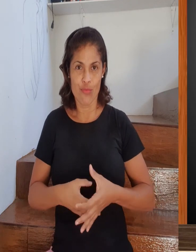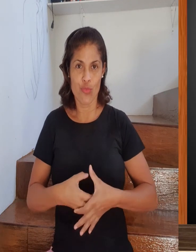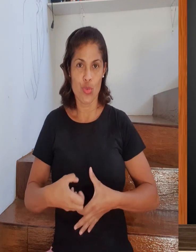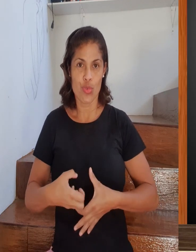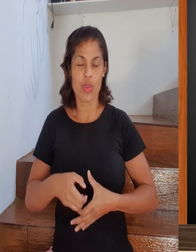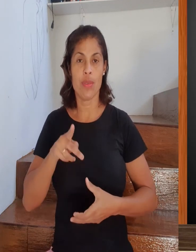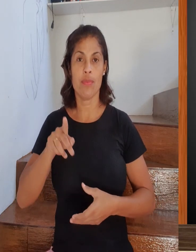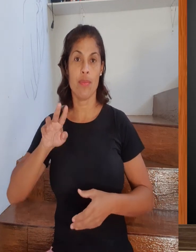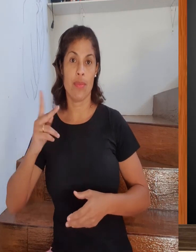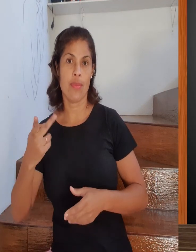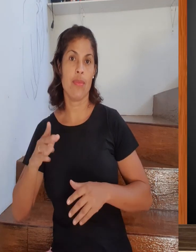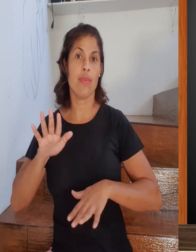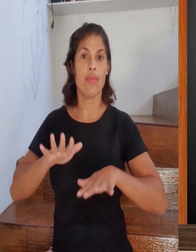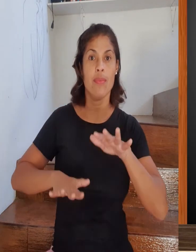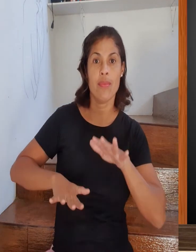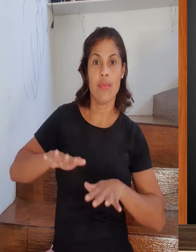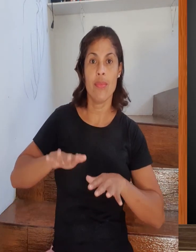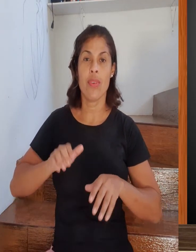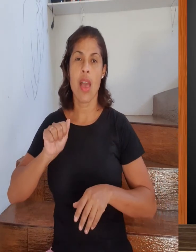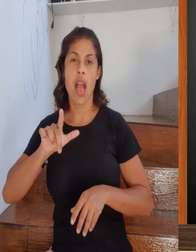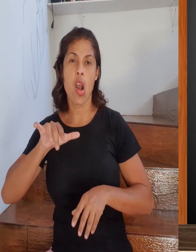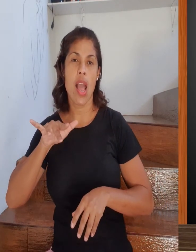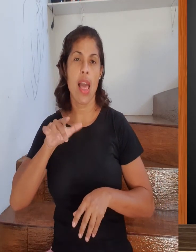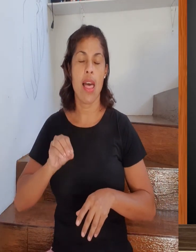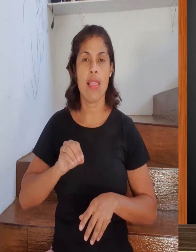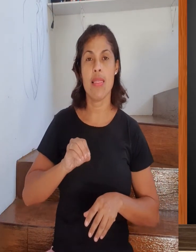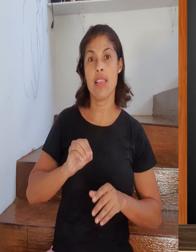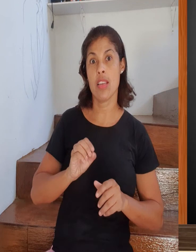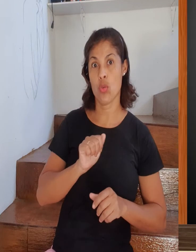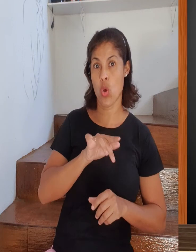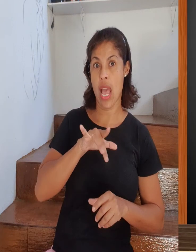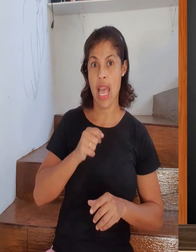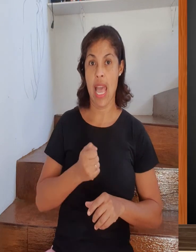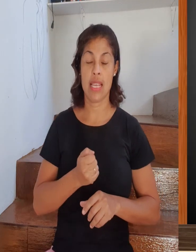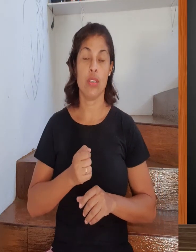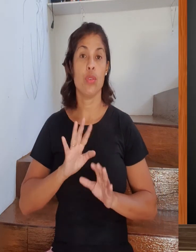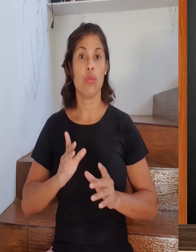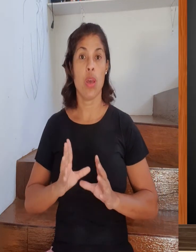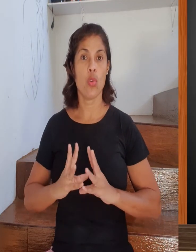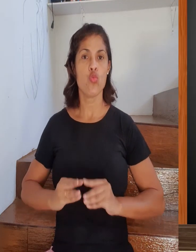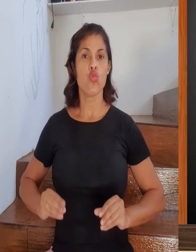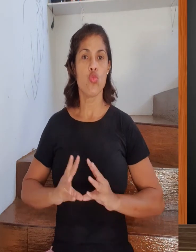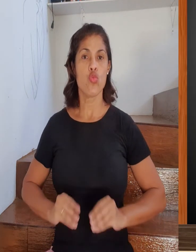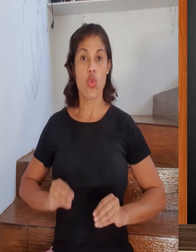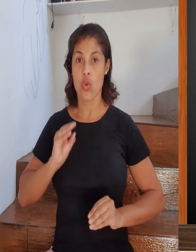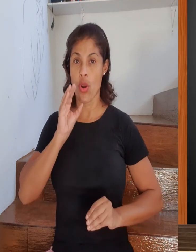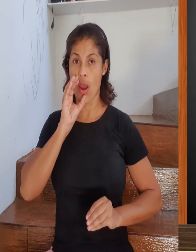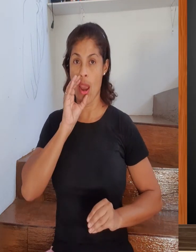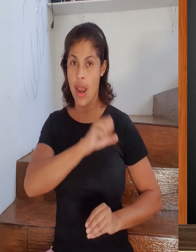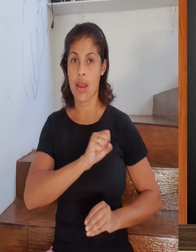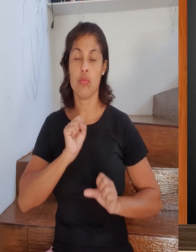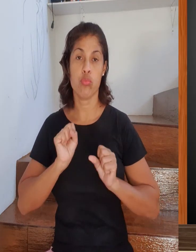velocidades. O seu pH varia de ácido a levemente alcalino, mas a velocidade de esvaziamento